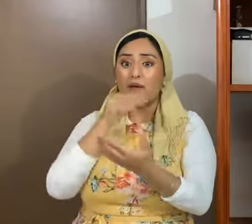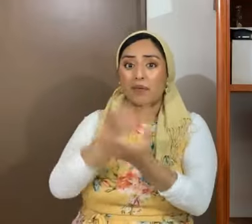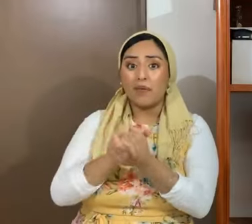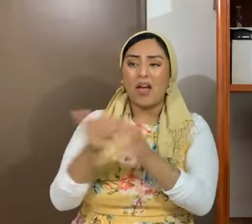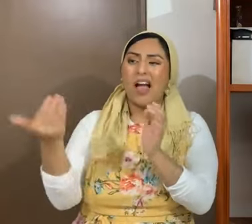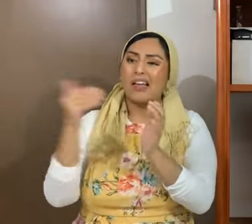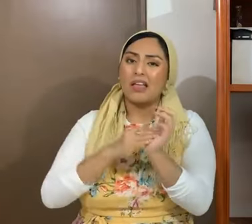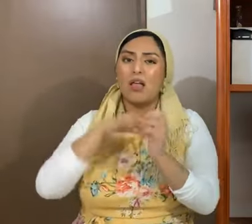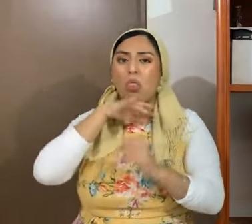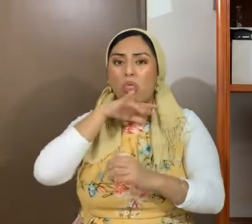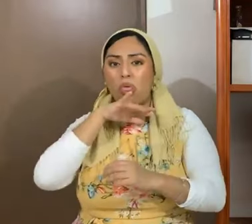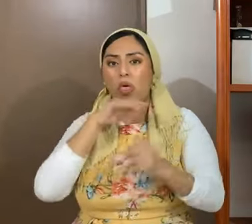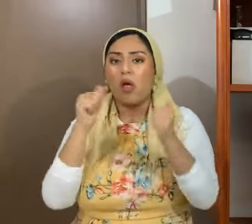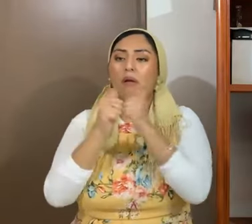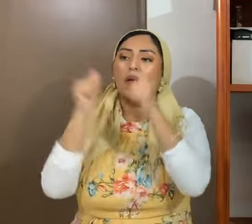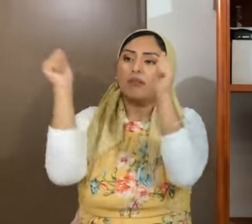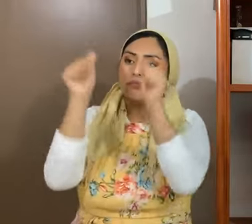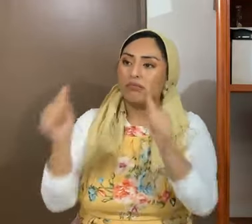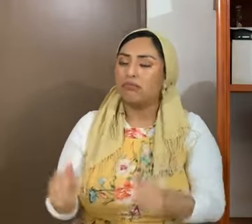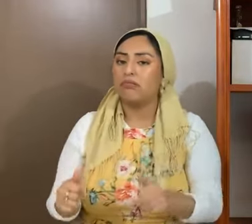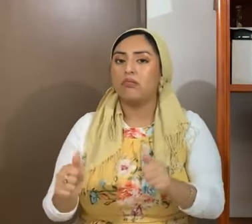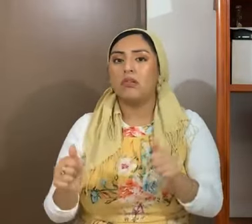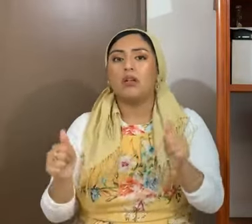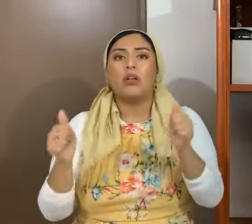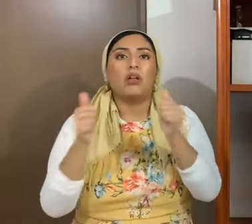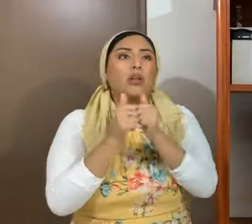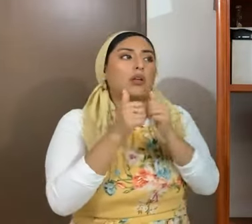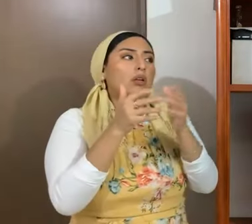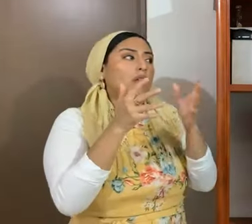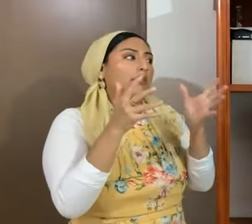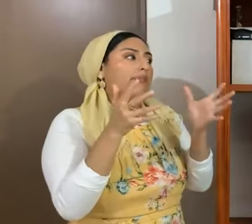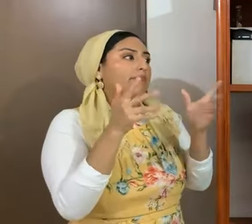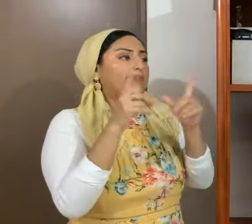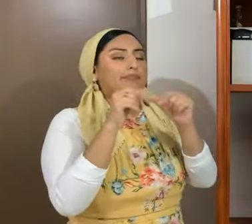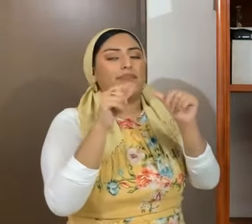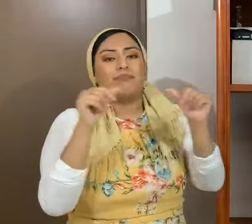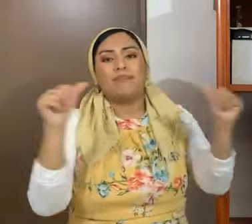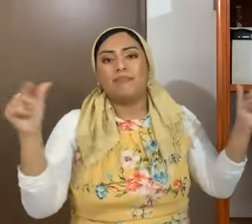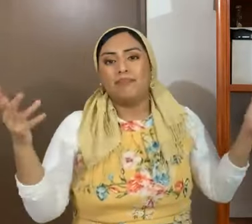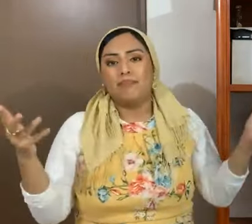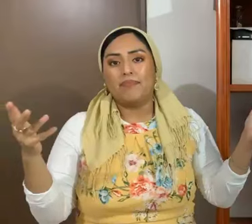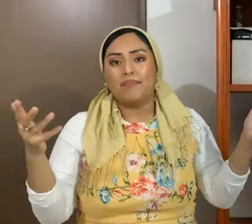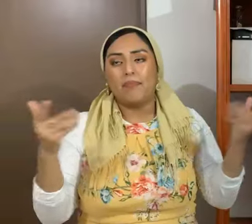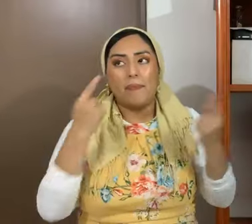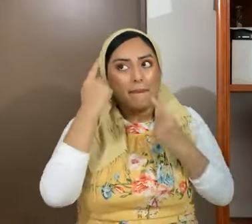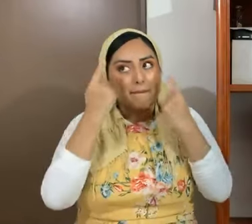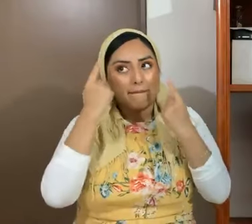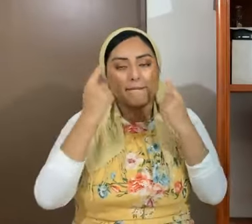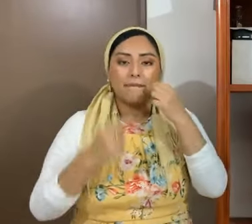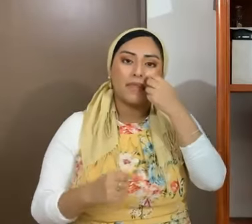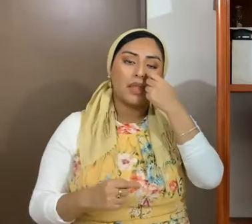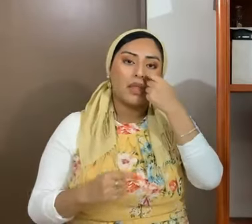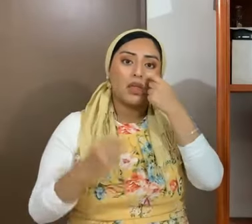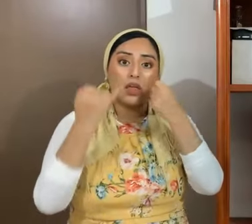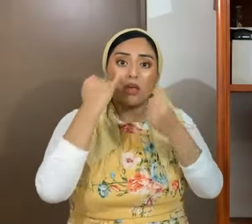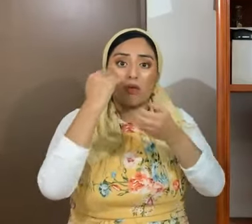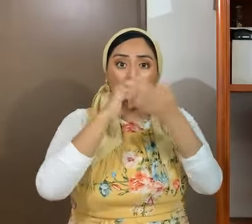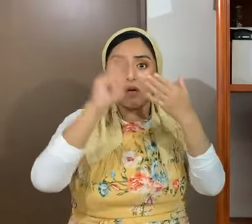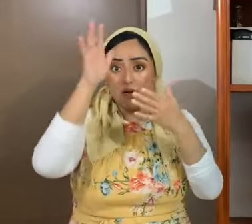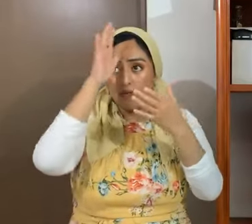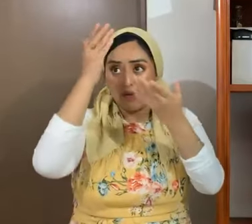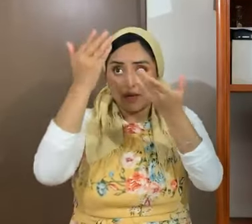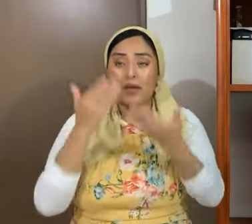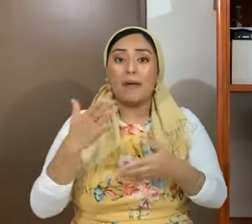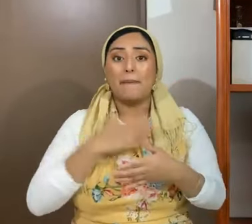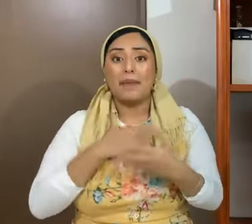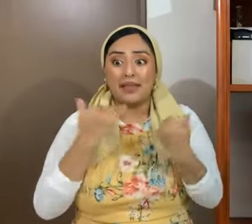a impurificar con ídolos, con idolatría, etcétera, etcétera. Preguntémonos, si el Eterno me ha hecho